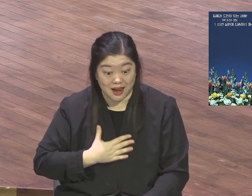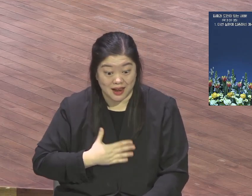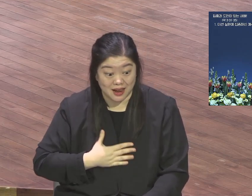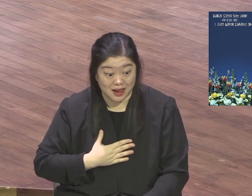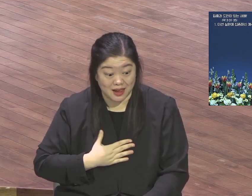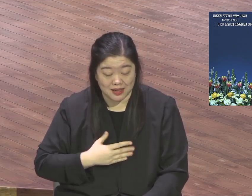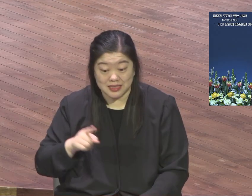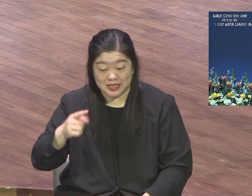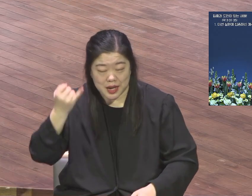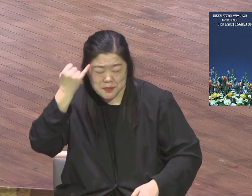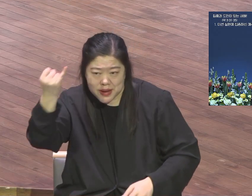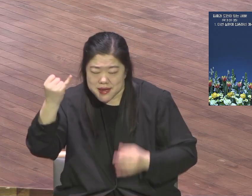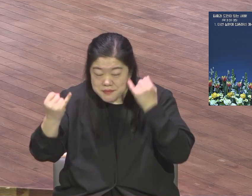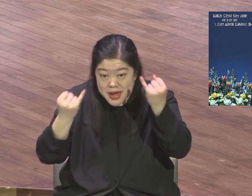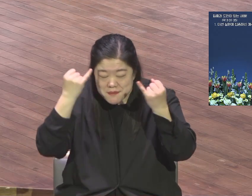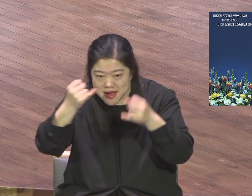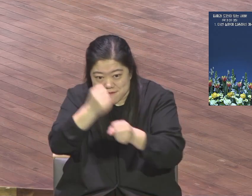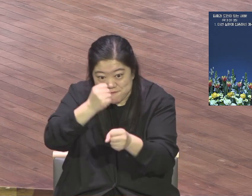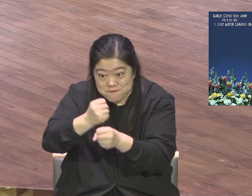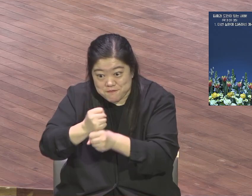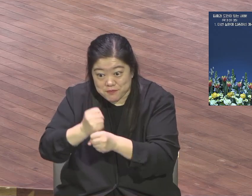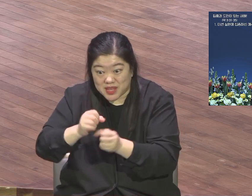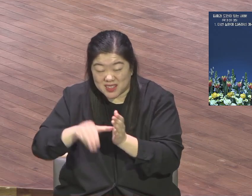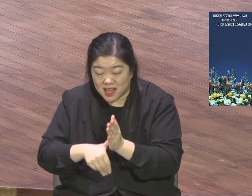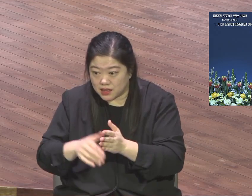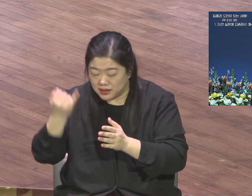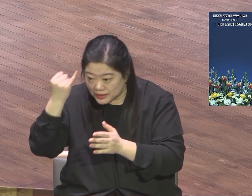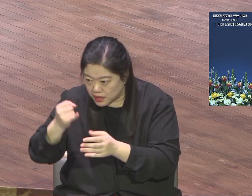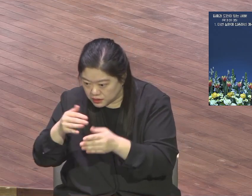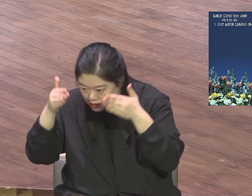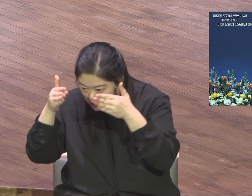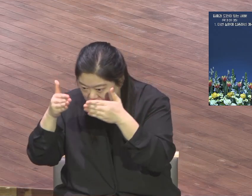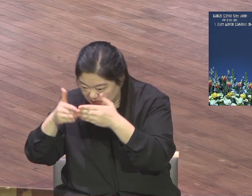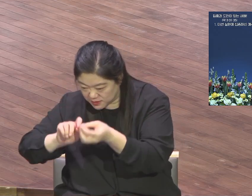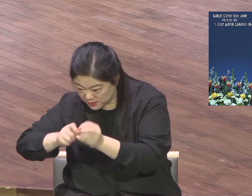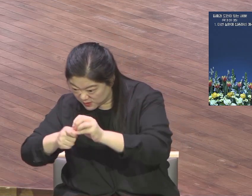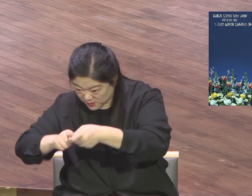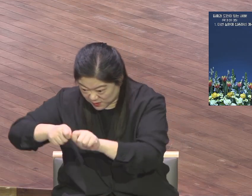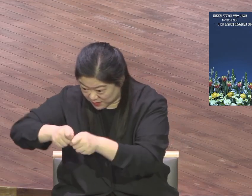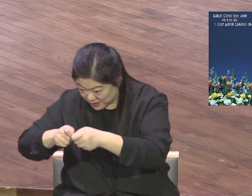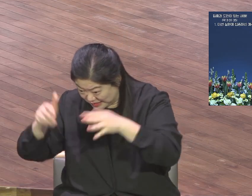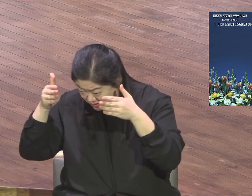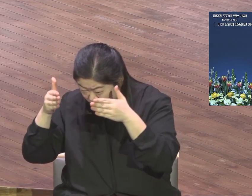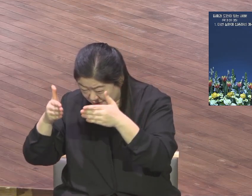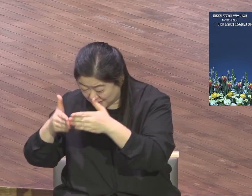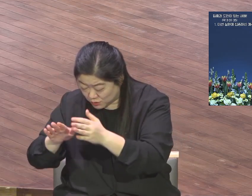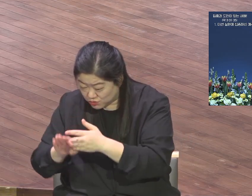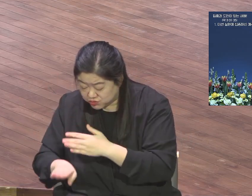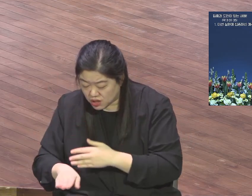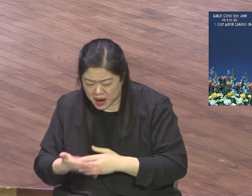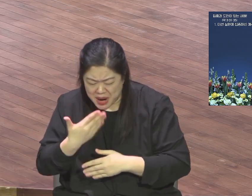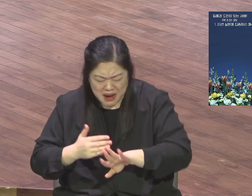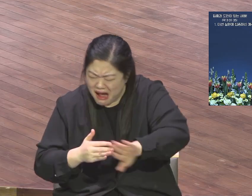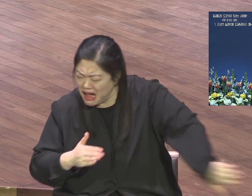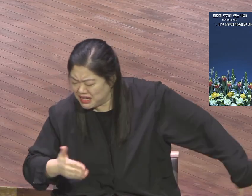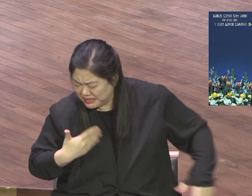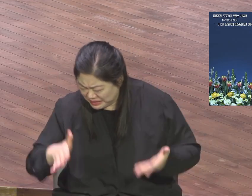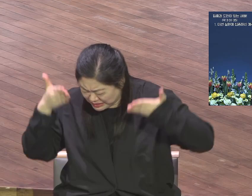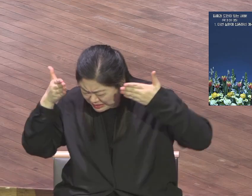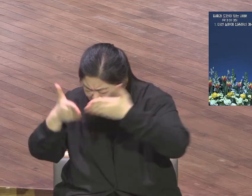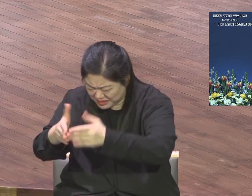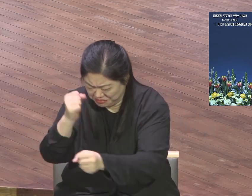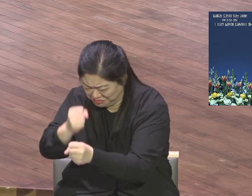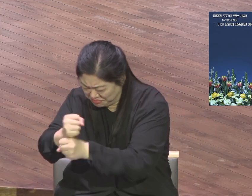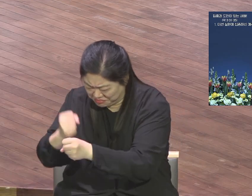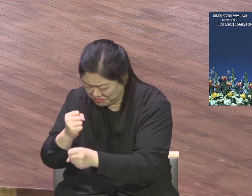굶기를 밥 먹듯이 했어요. 집중하다 보니 밥을 먹을 그 생각도 없고 집중하다 보니까 밥